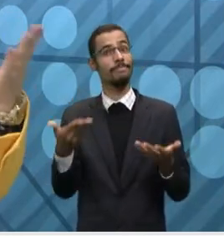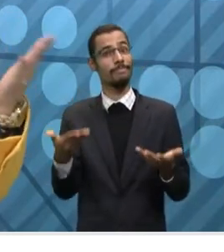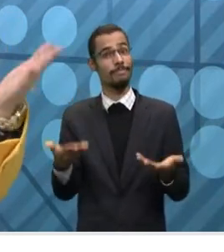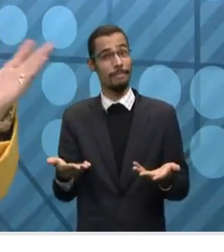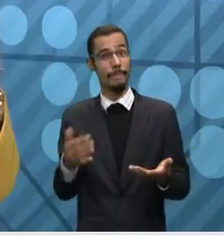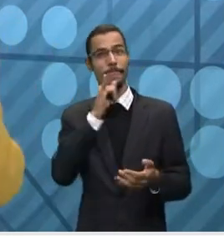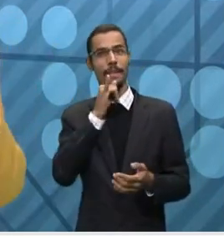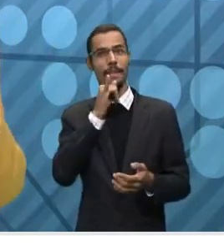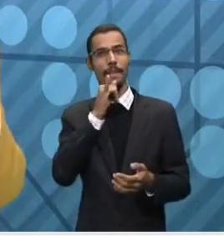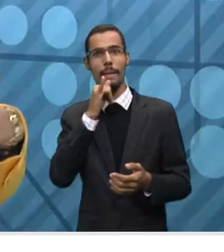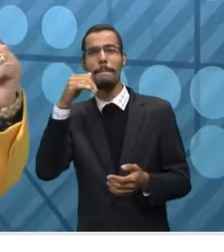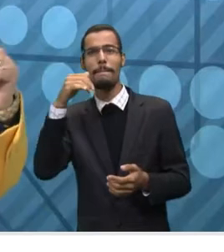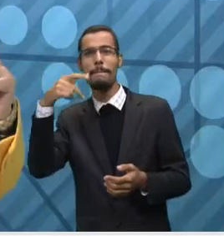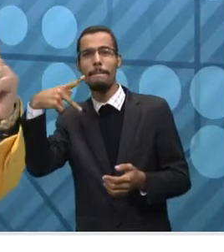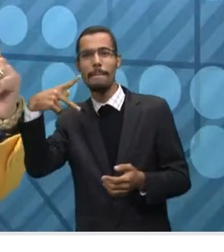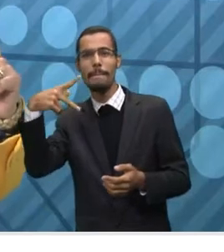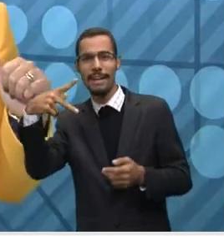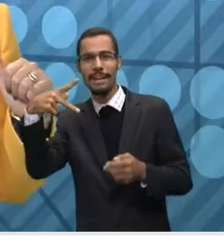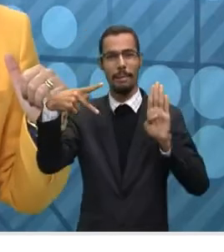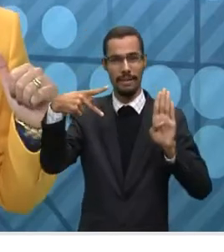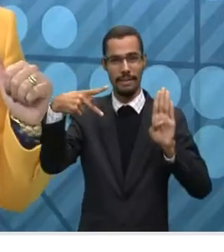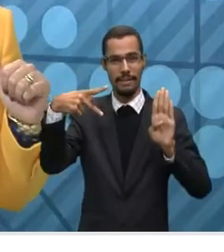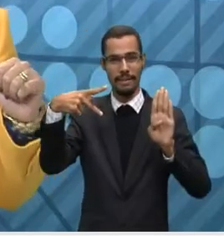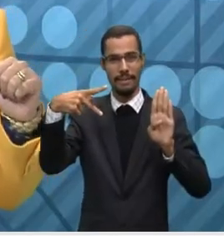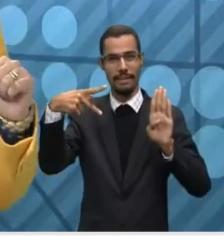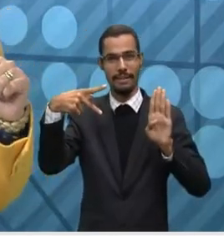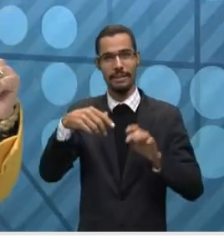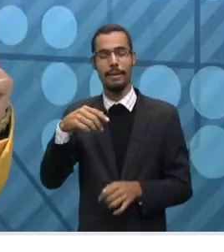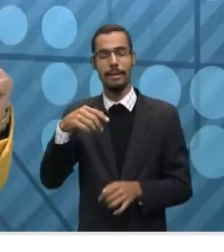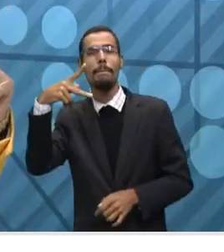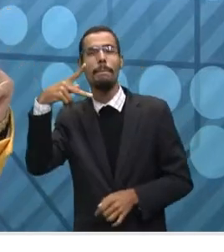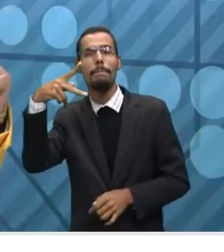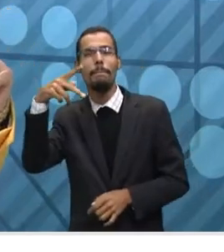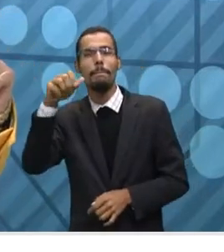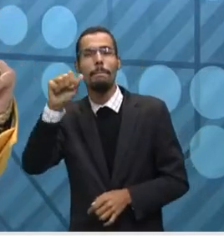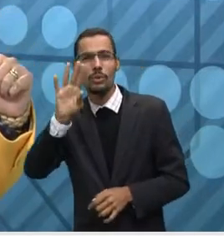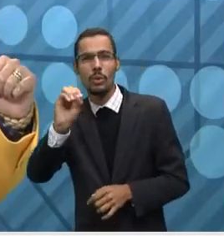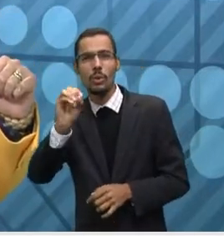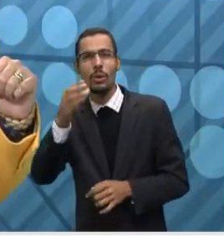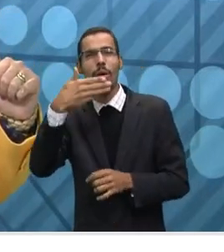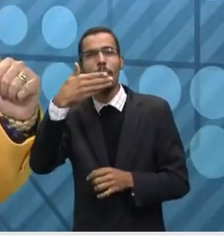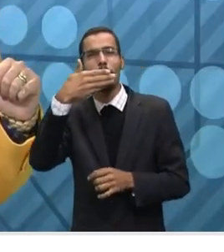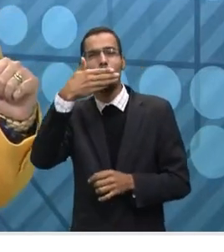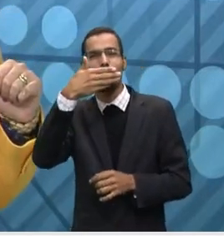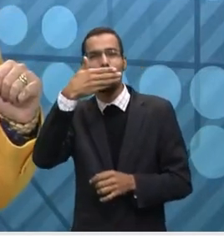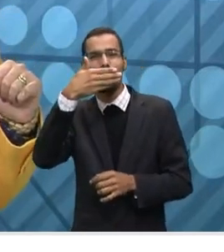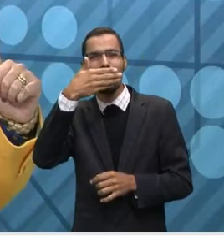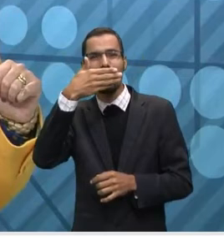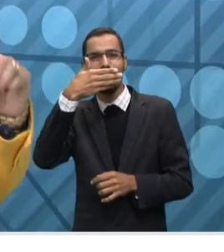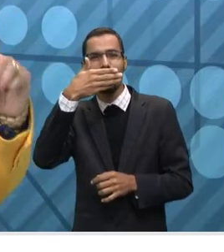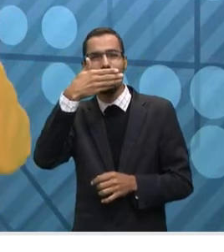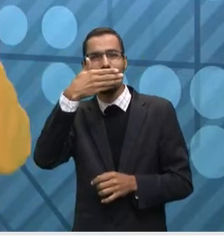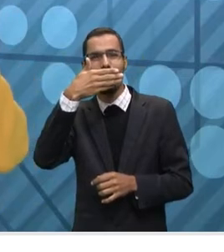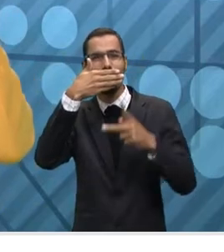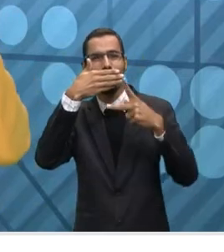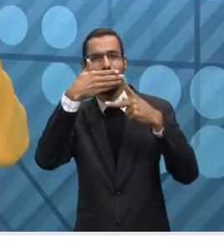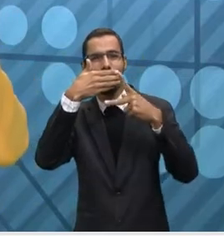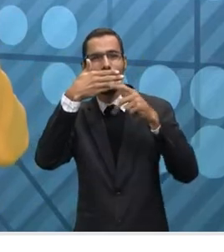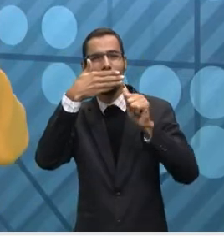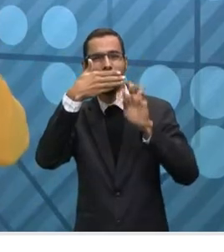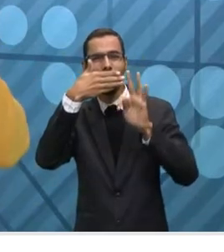exemplo. P e o B. Tá? Então, pato. Então, pato, coloca a mão na frente. Vai